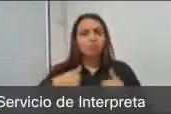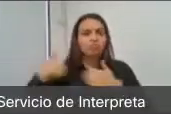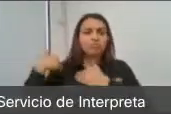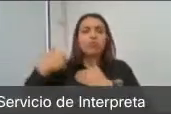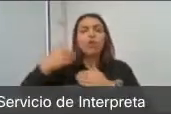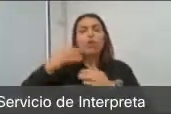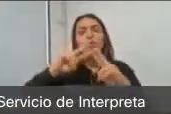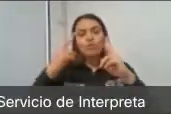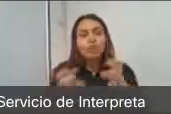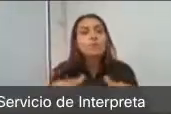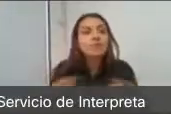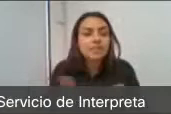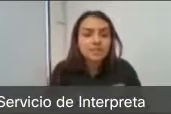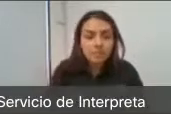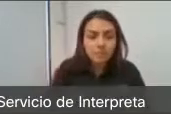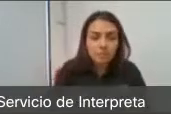están?